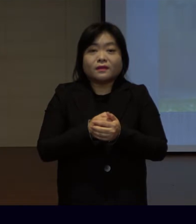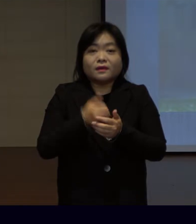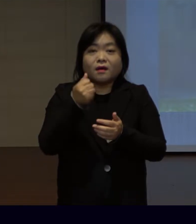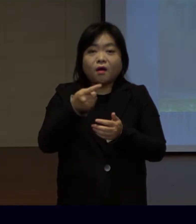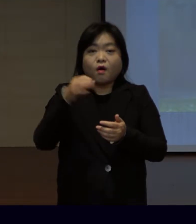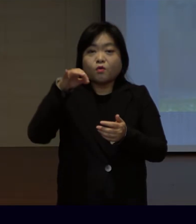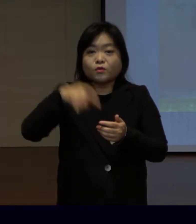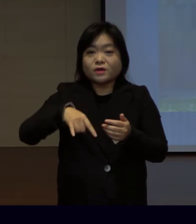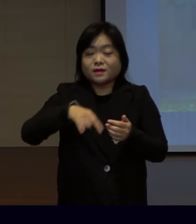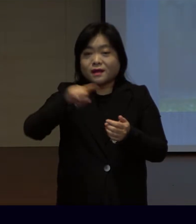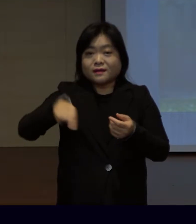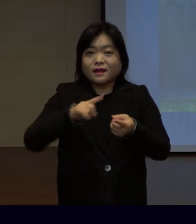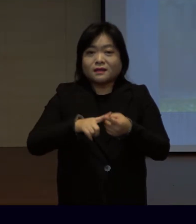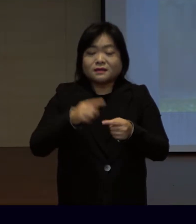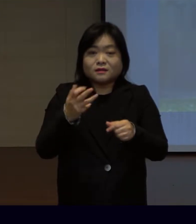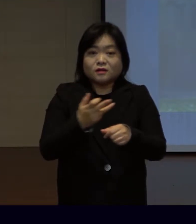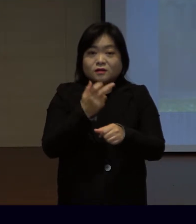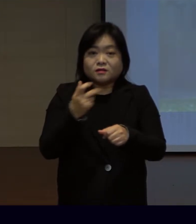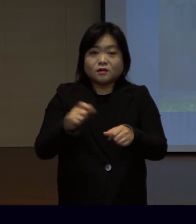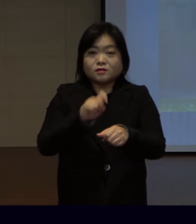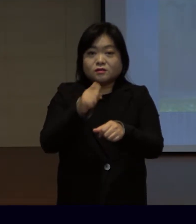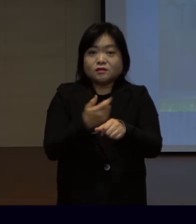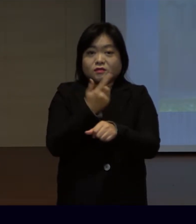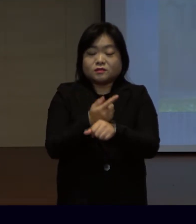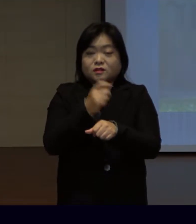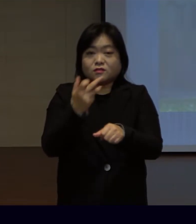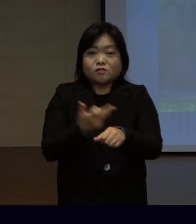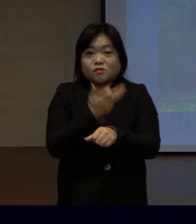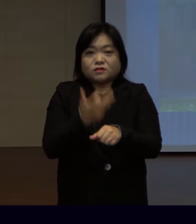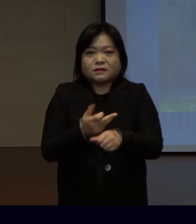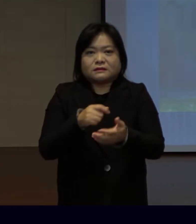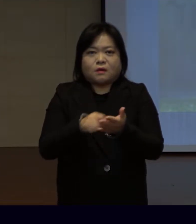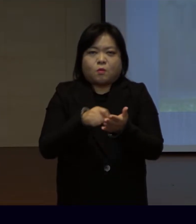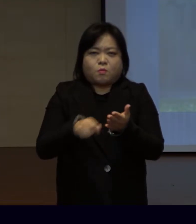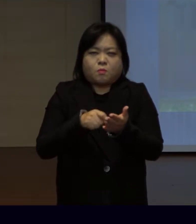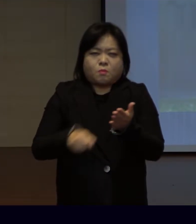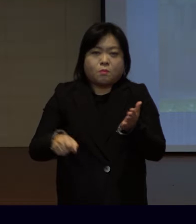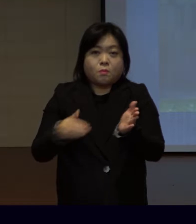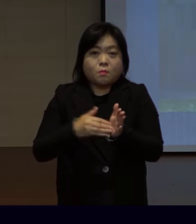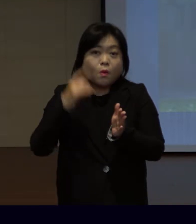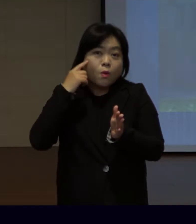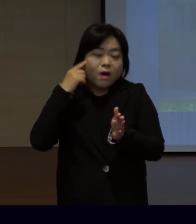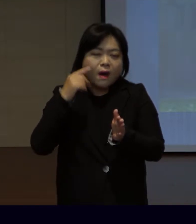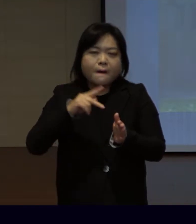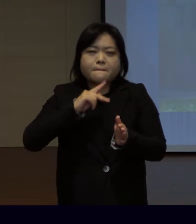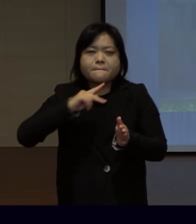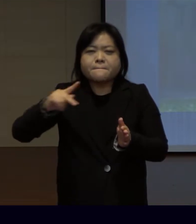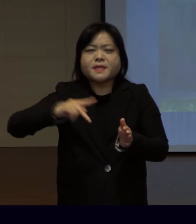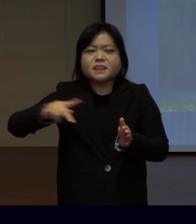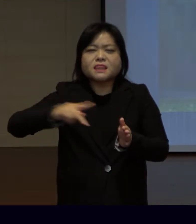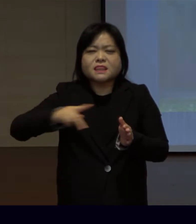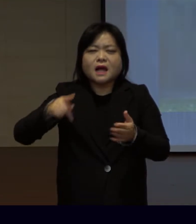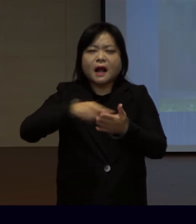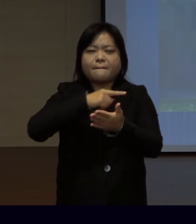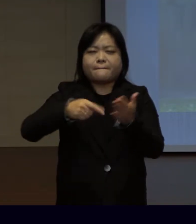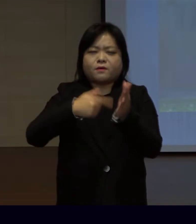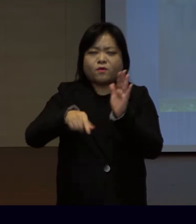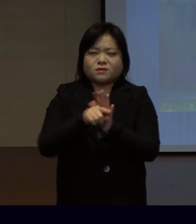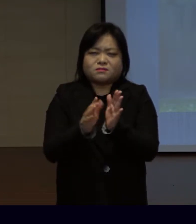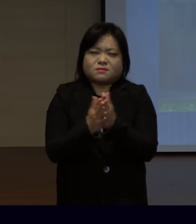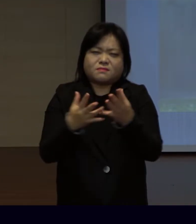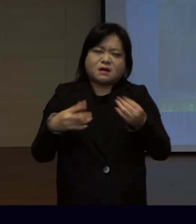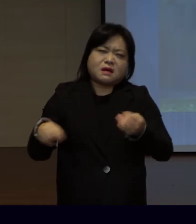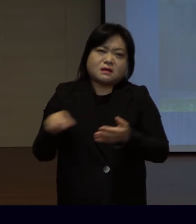하루에 16, 18시간씩 작업을 했습니다. 왜? 빚을 갚기 위해서. 그래서 그렇게 작품이 많습니다.